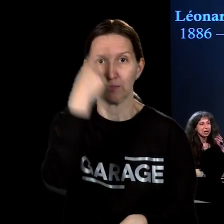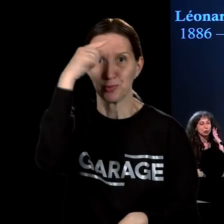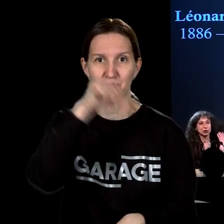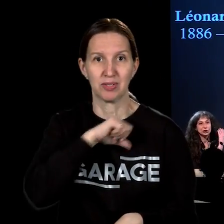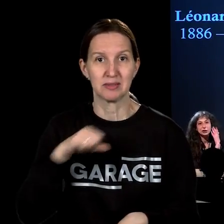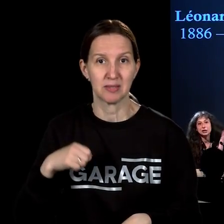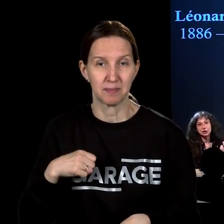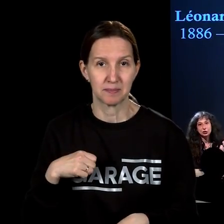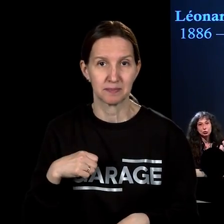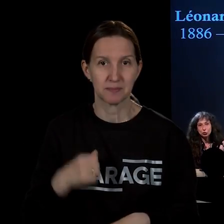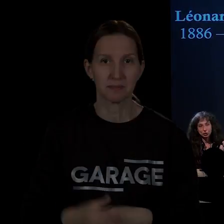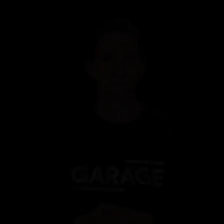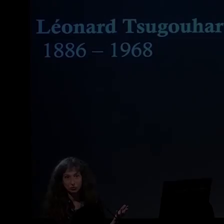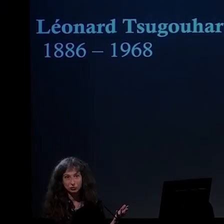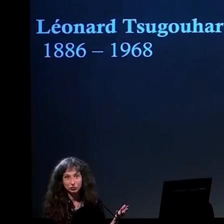придумывает.